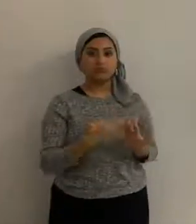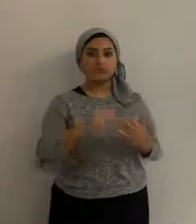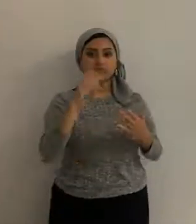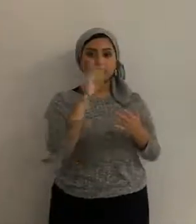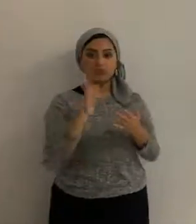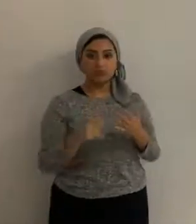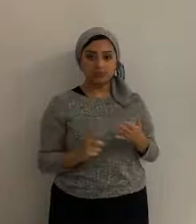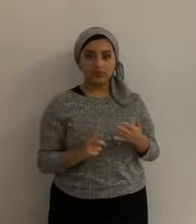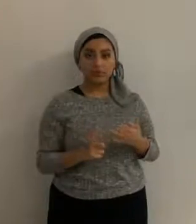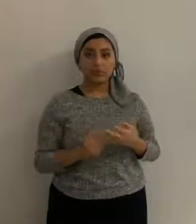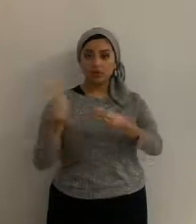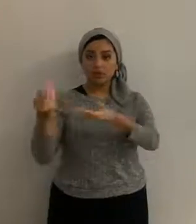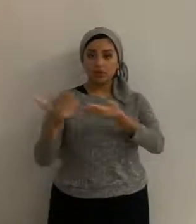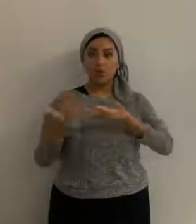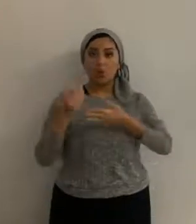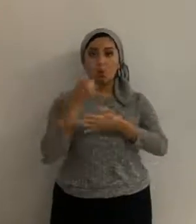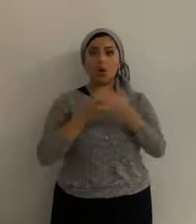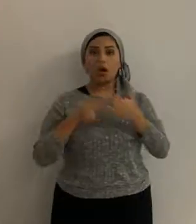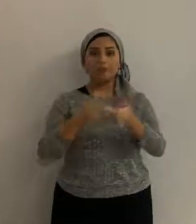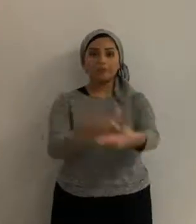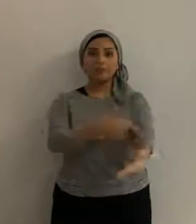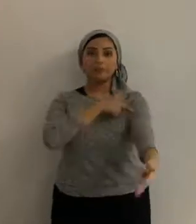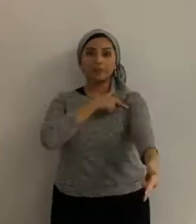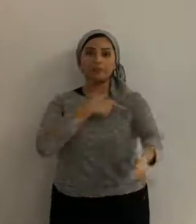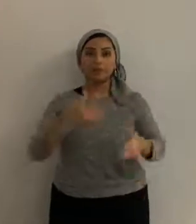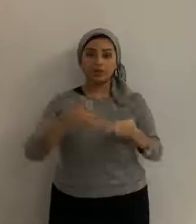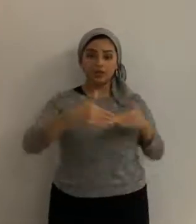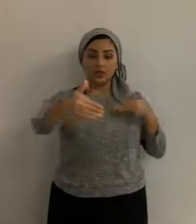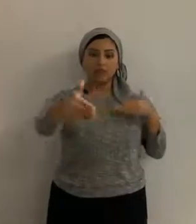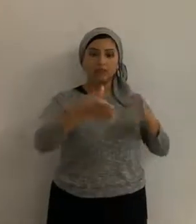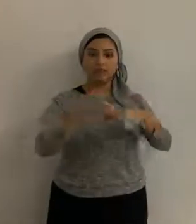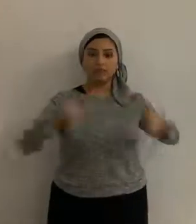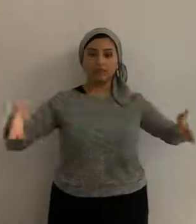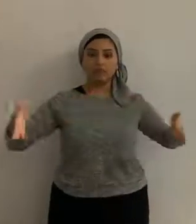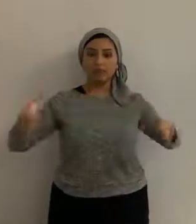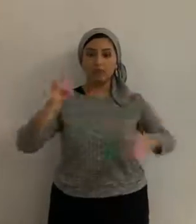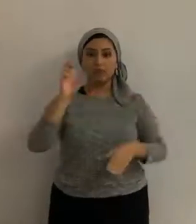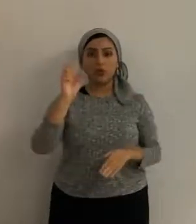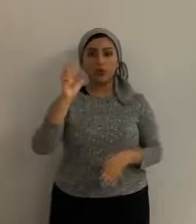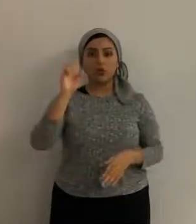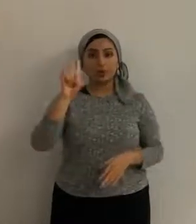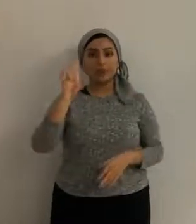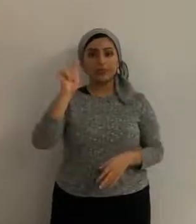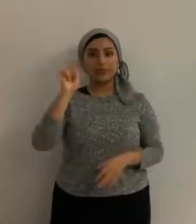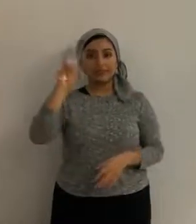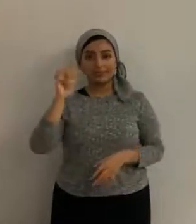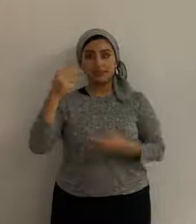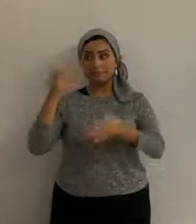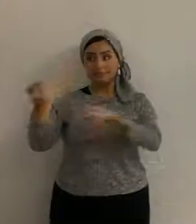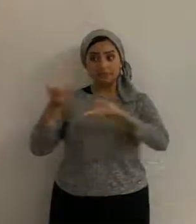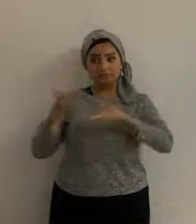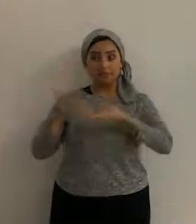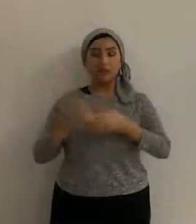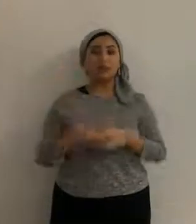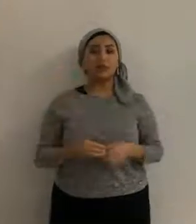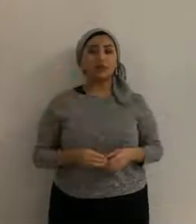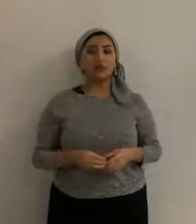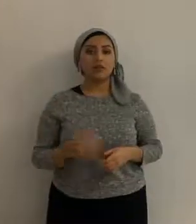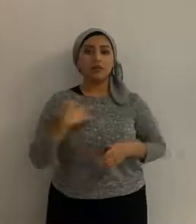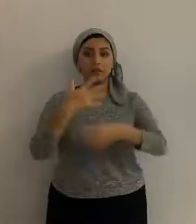me indica las coordenadas UTM, ya está hecha la conversión. Y entonces el resultado fue este.